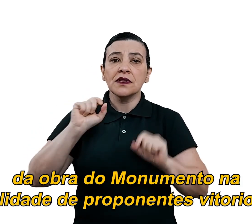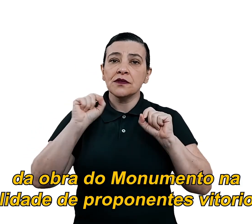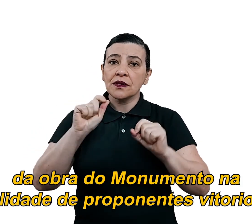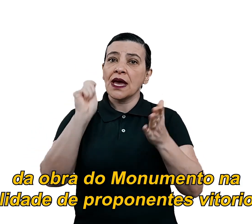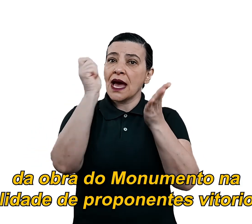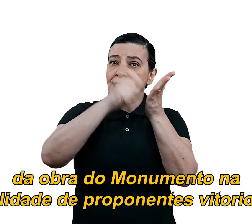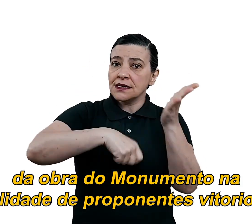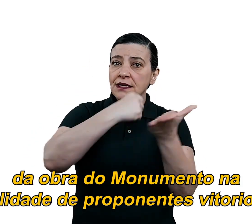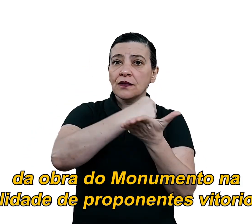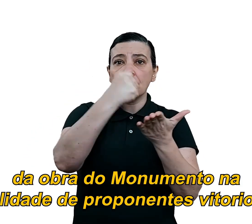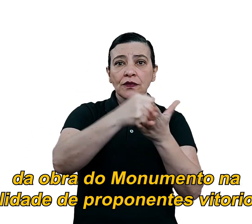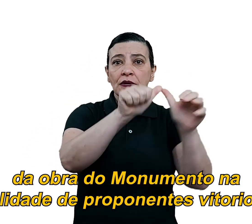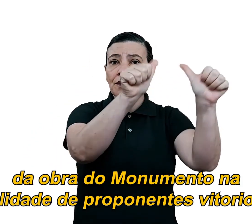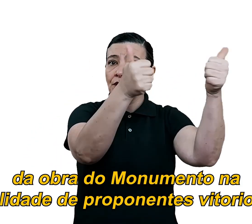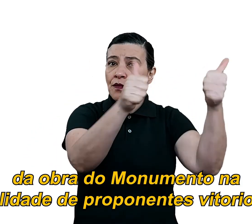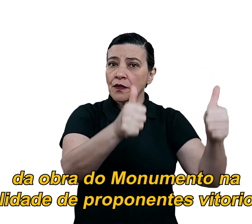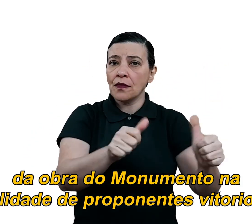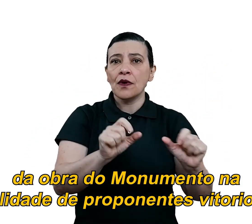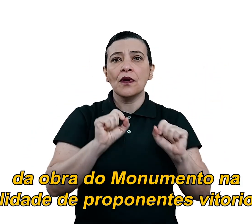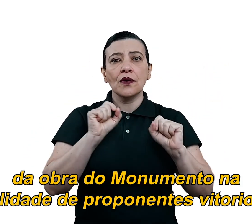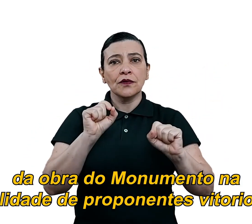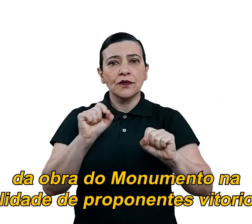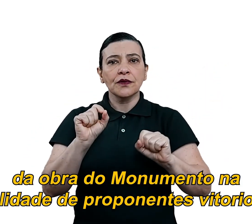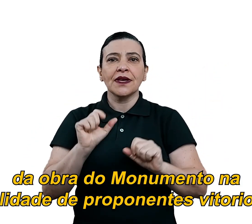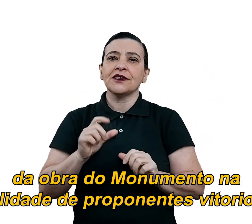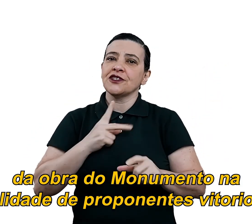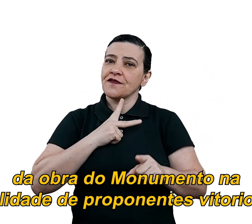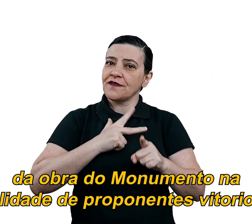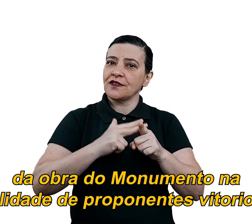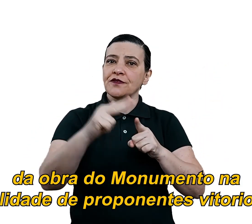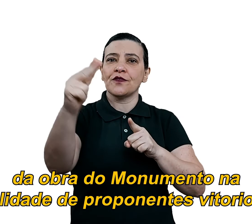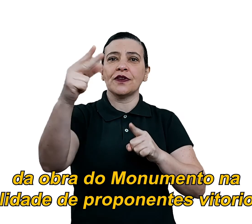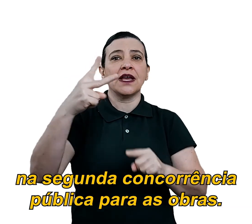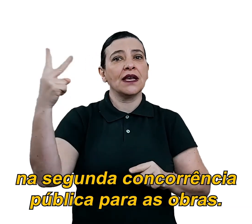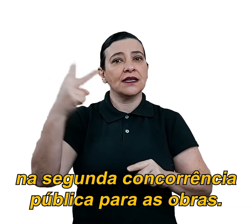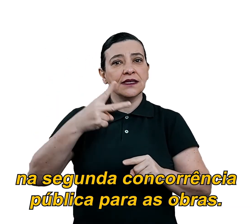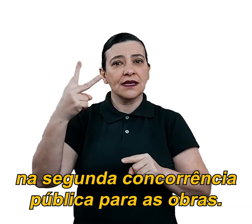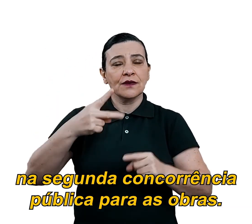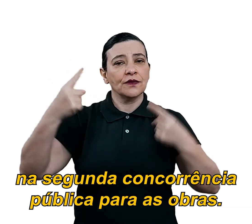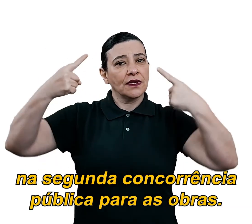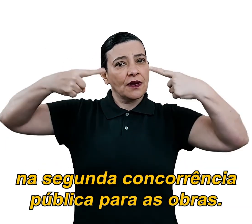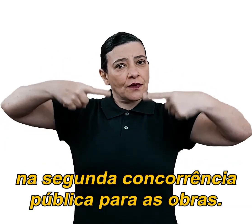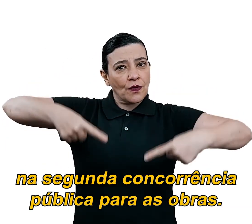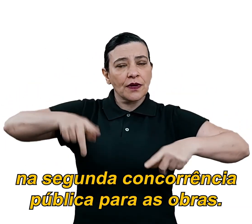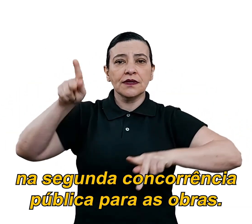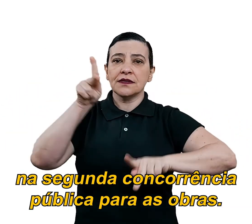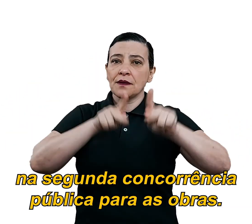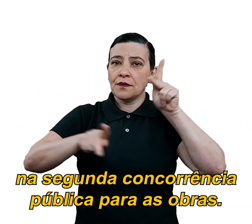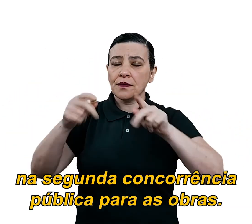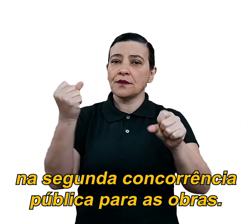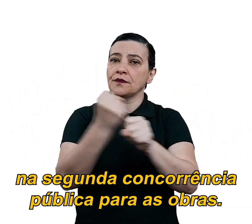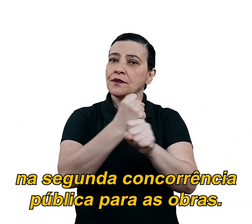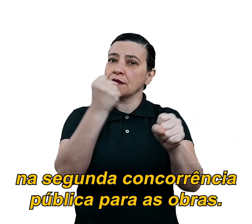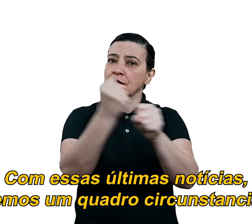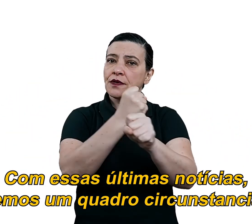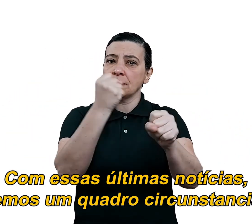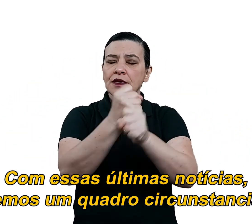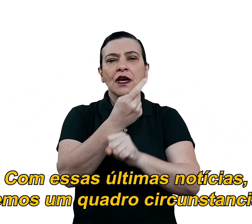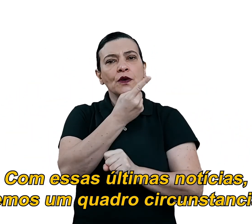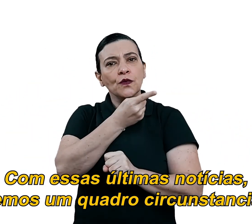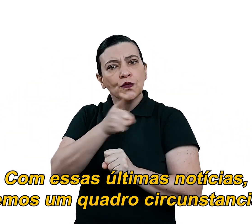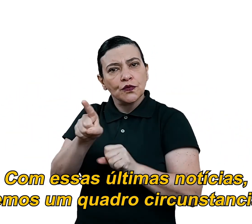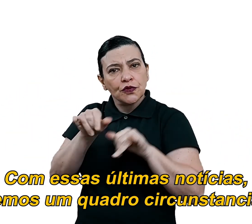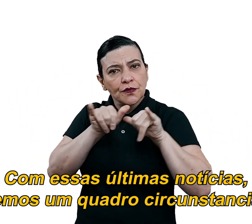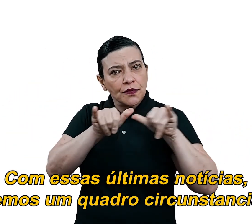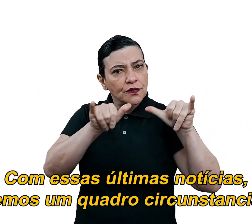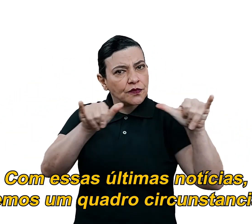do monumento na qualidade de proponentes vitoriosos na segunda concorrência pública para as obras. Com